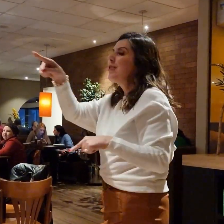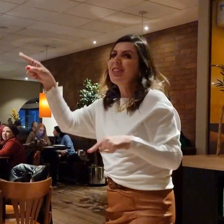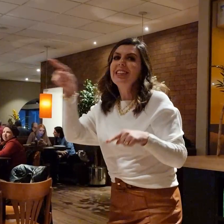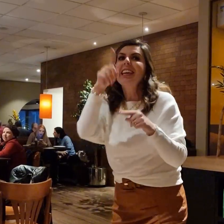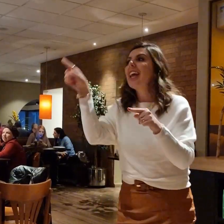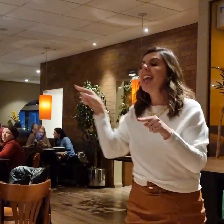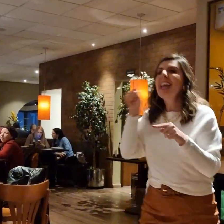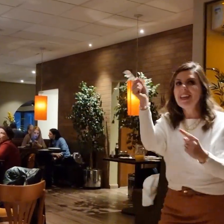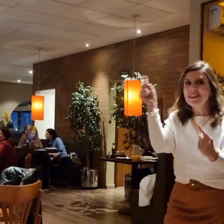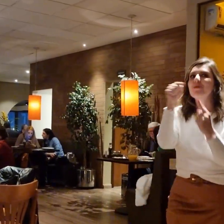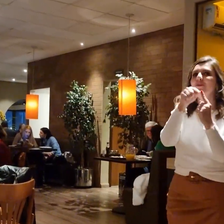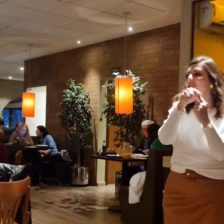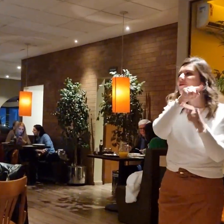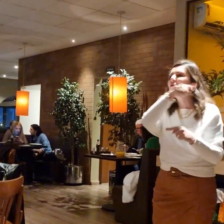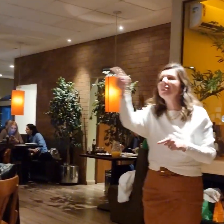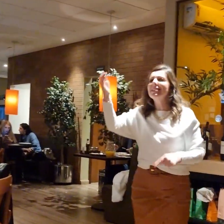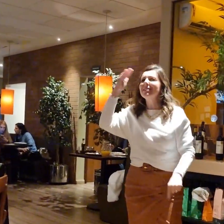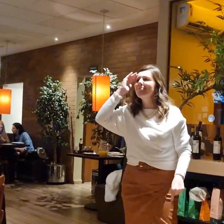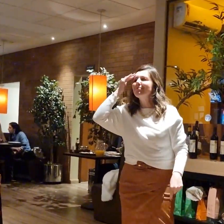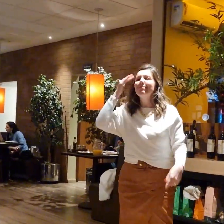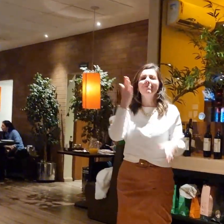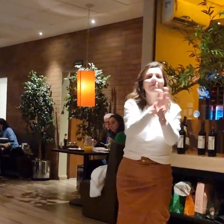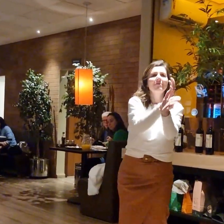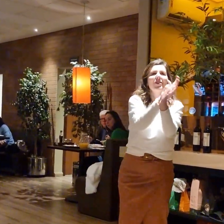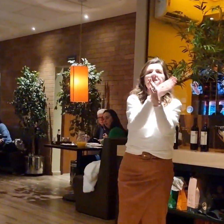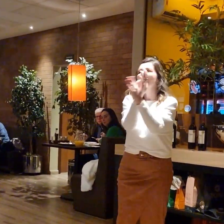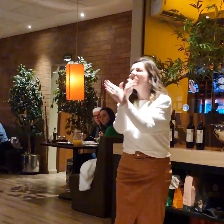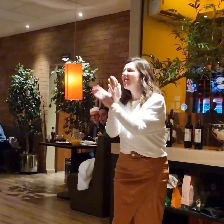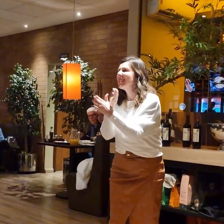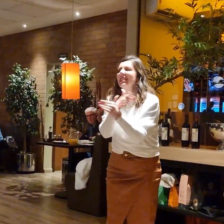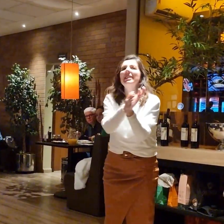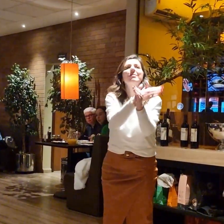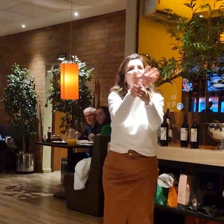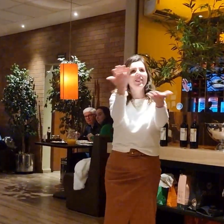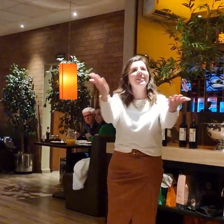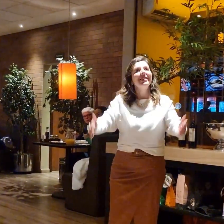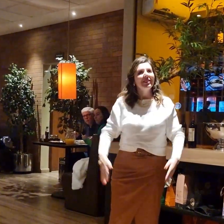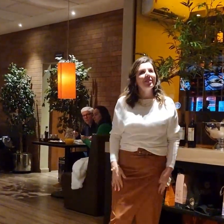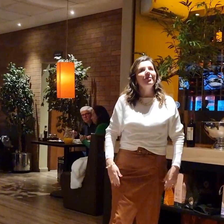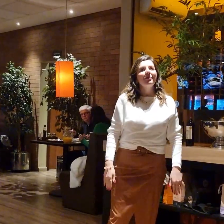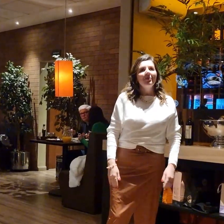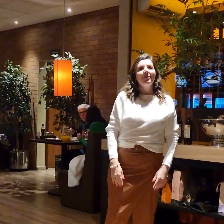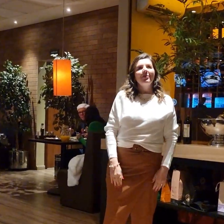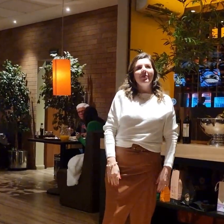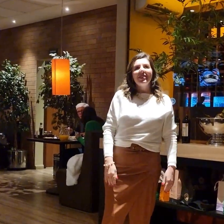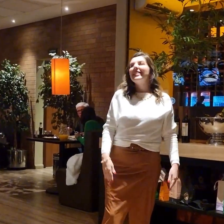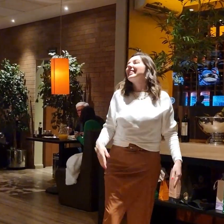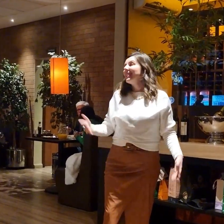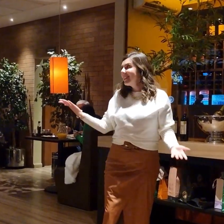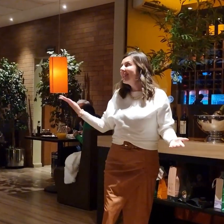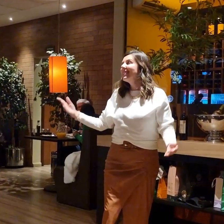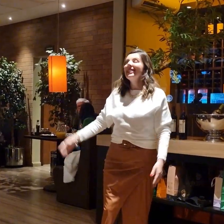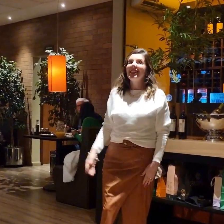Vocês entenderam? O objetivo era que eu ia fazer libras sem a voz, para vocês verem como que é difícil, tudo fica